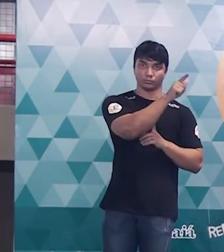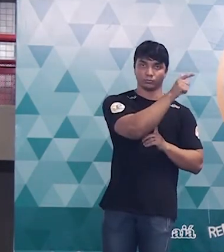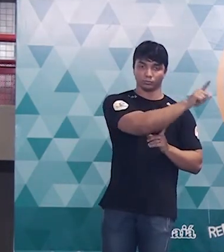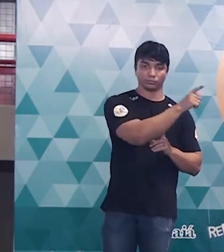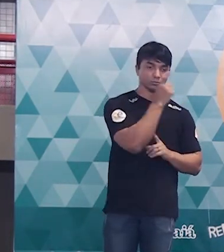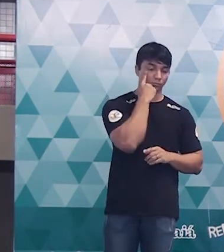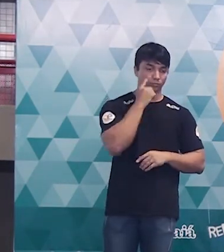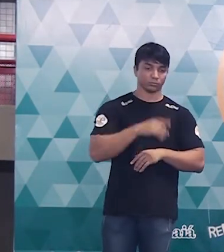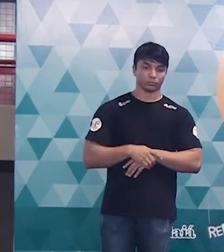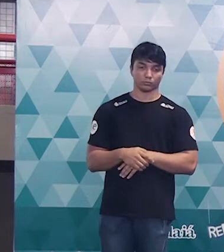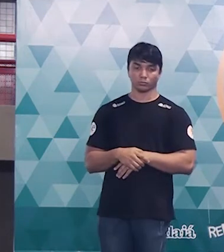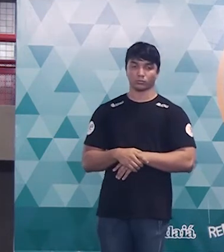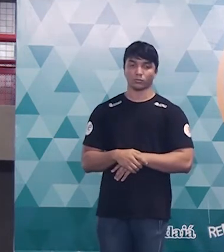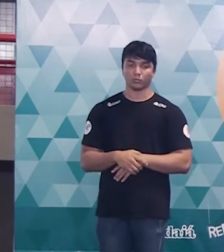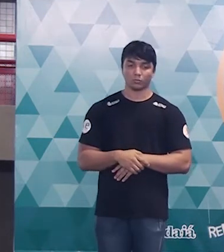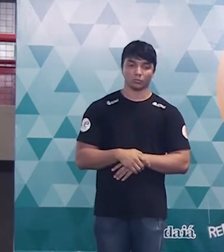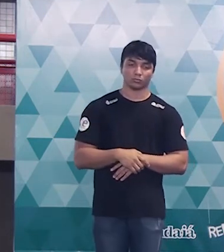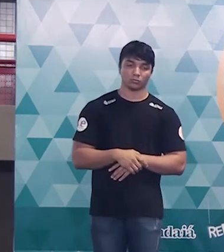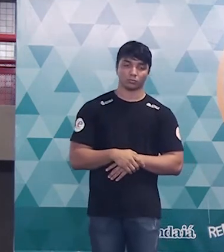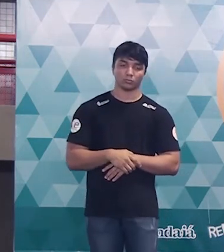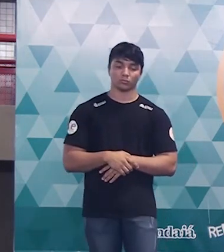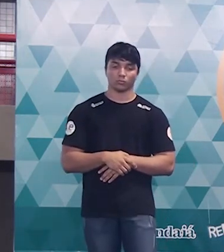Vejam só.